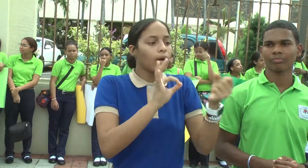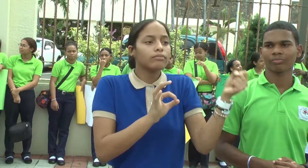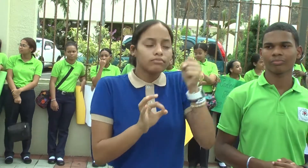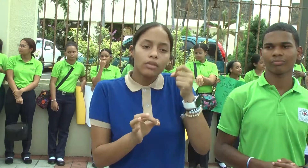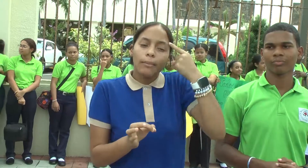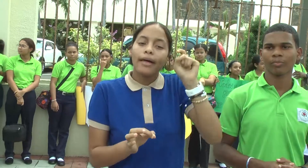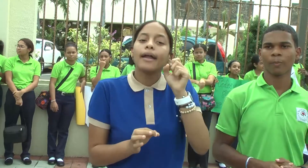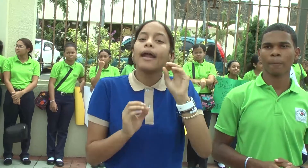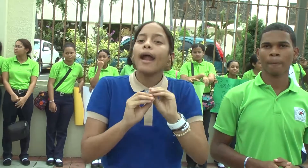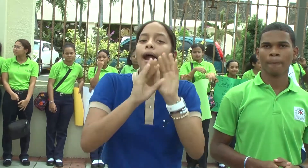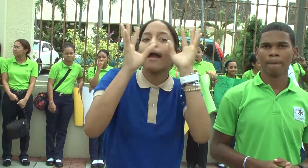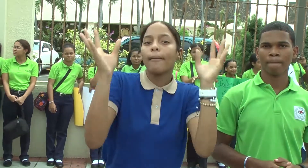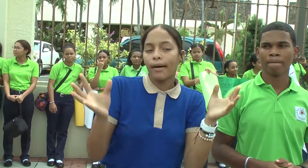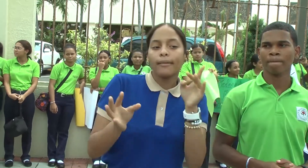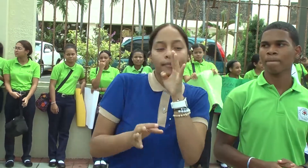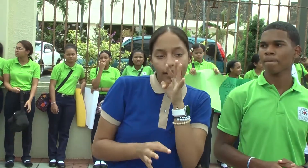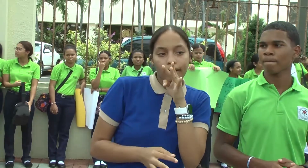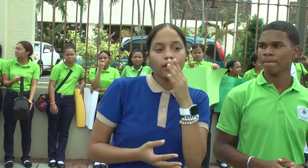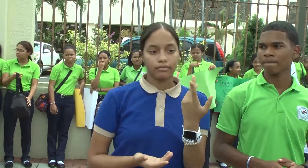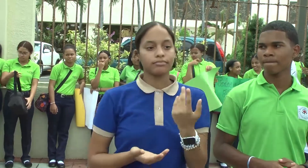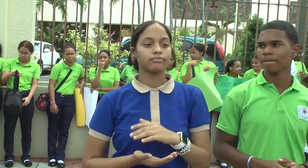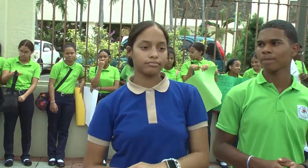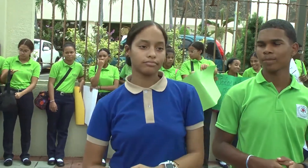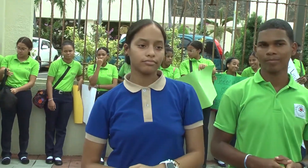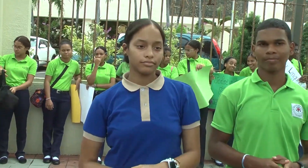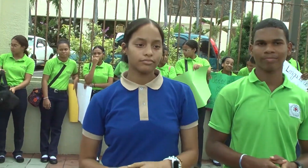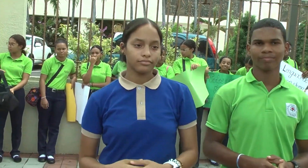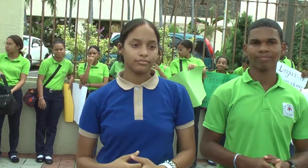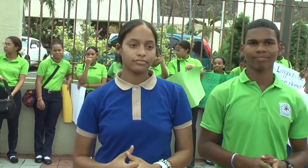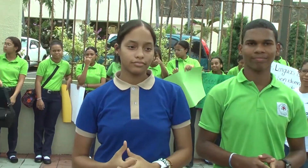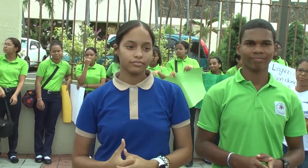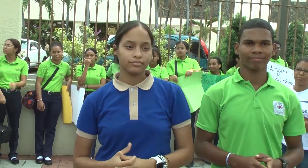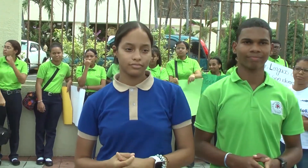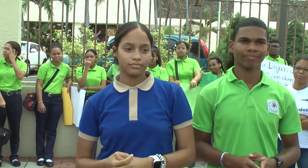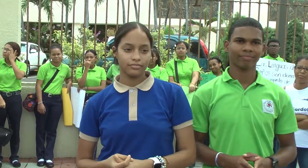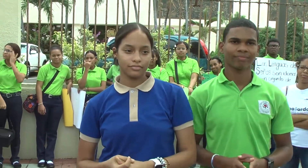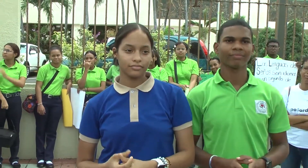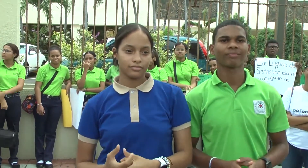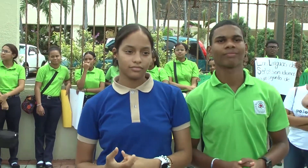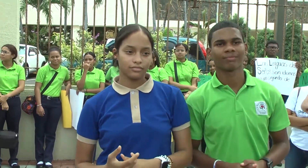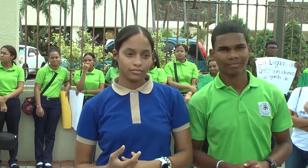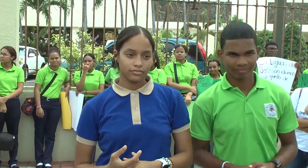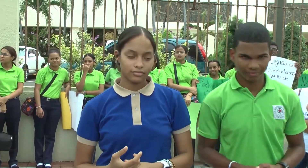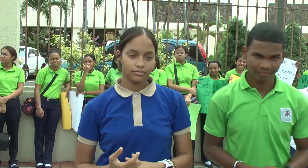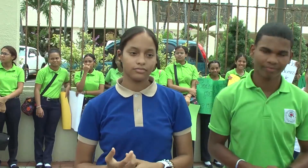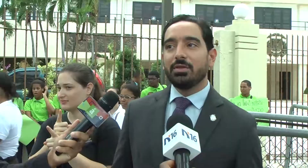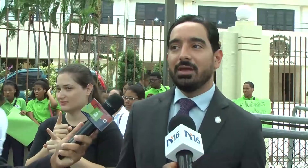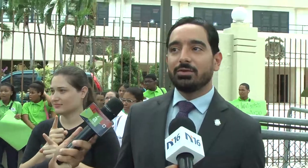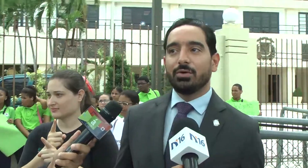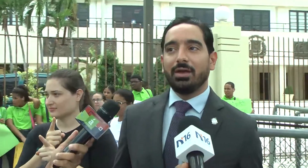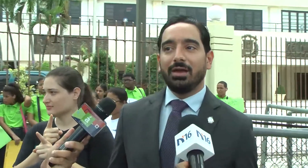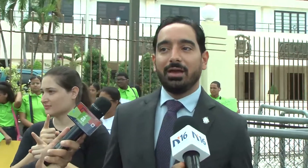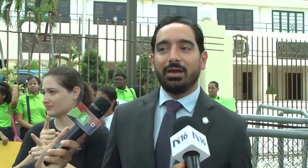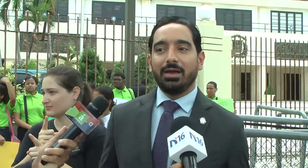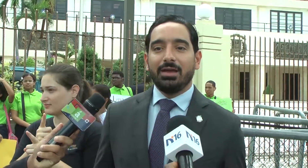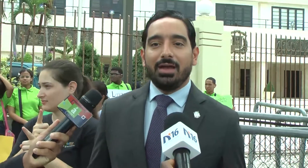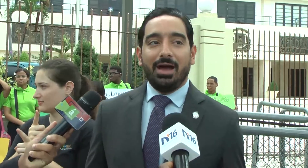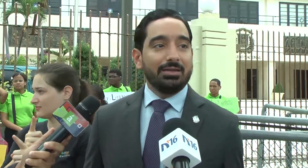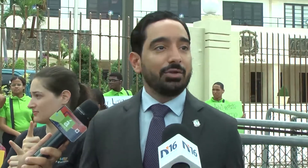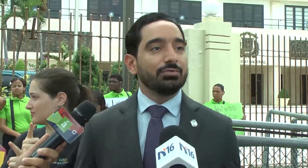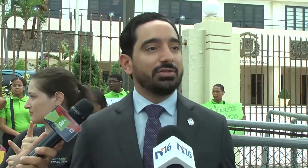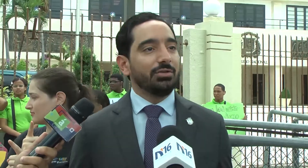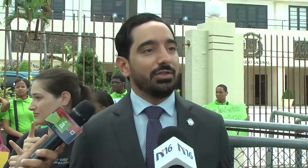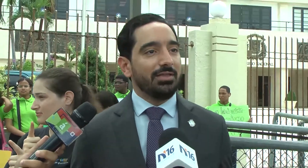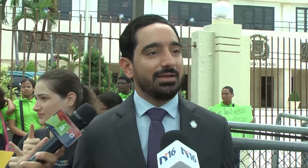oyentes, ellos no deben servir como intérprete para mí. Yo necesito un intérprete profesional de lengua de señas. Un proyecto que